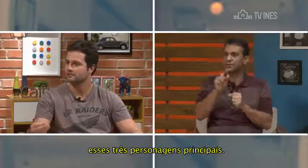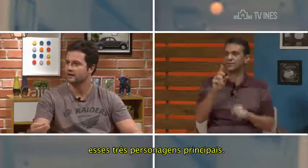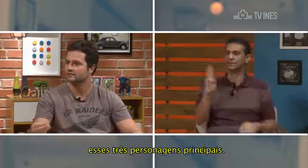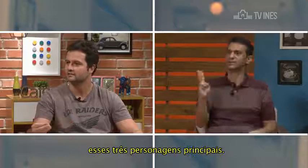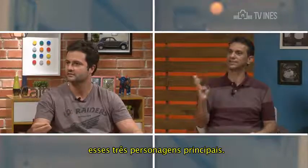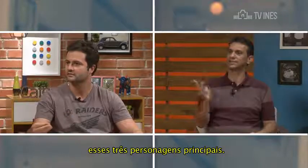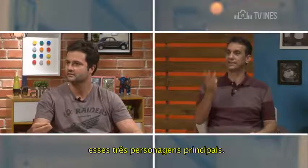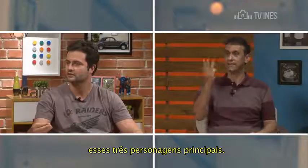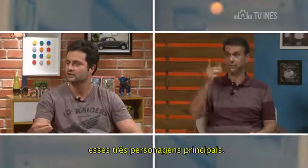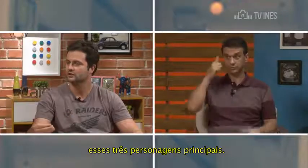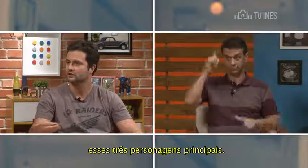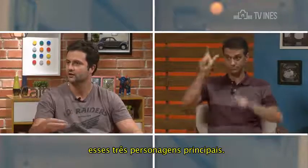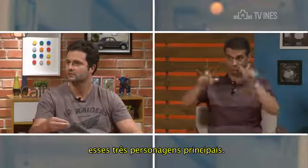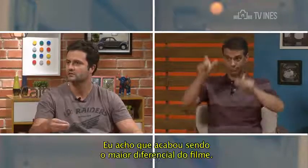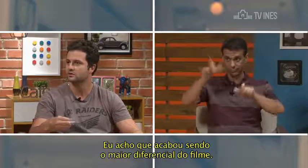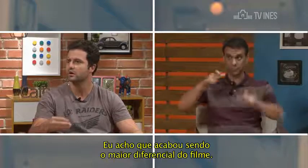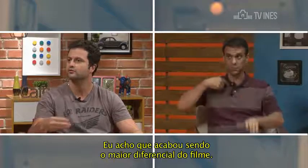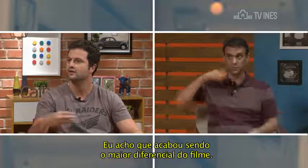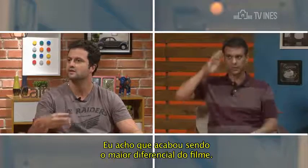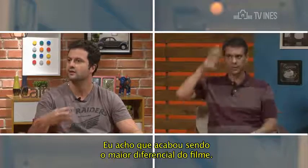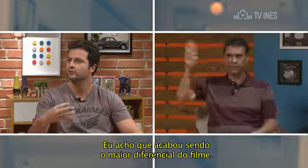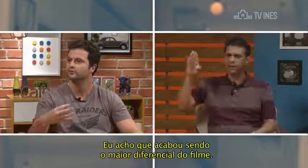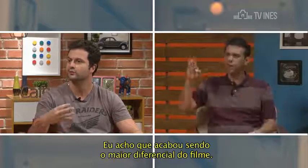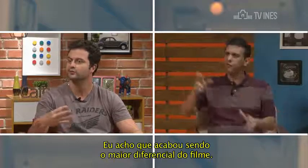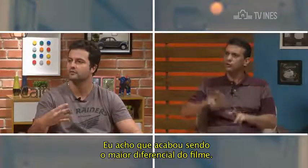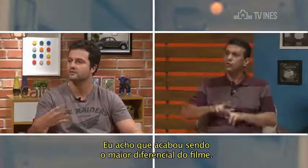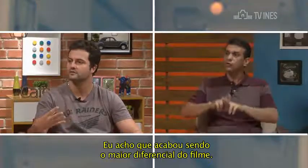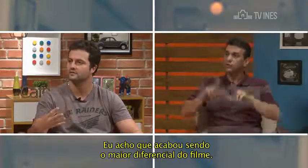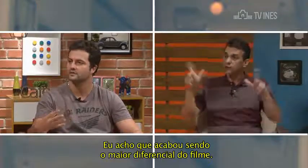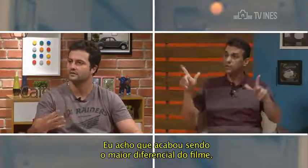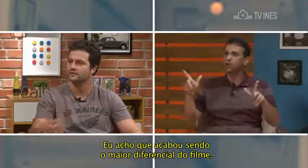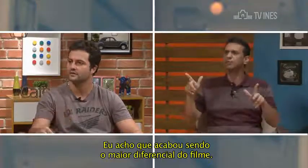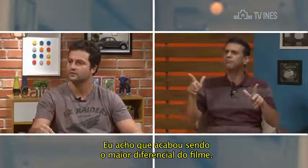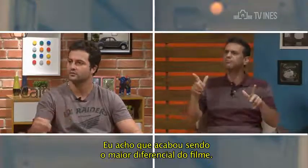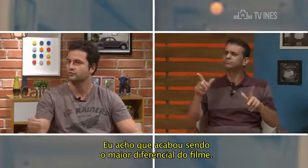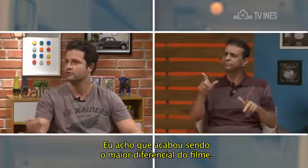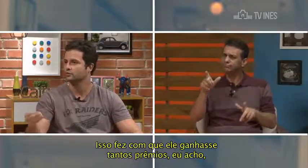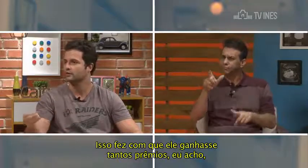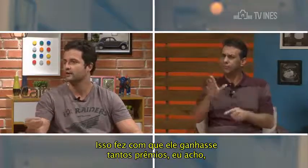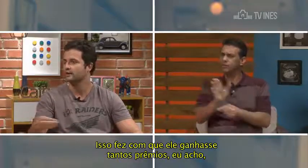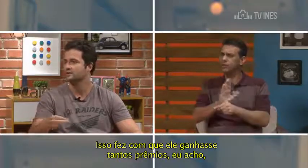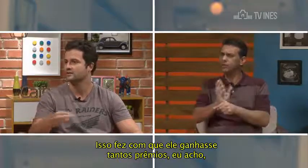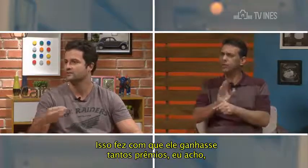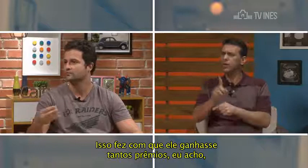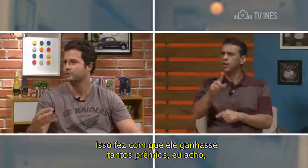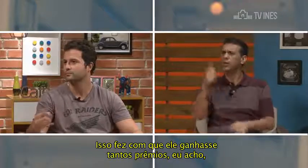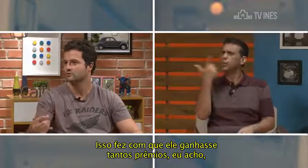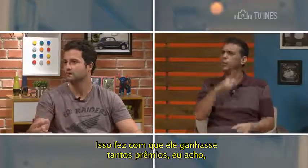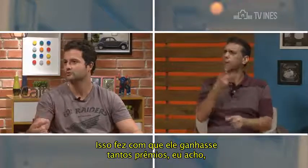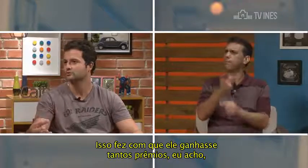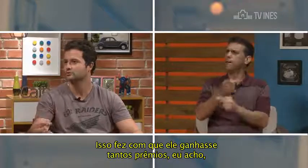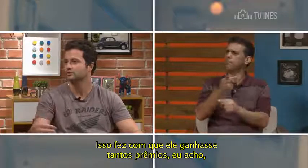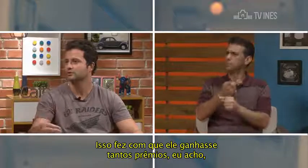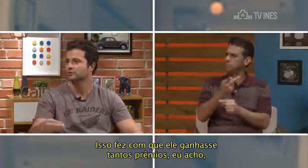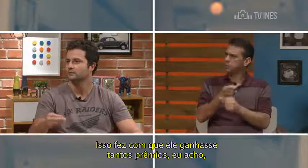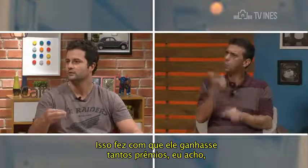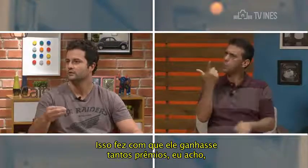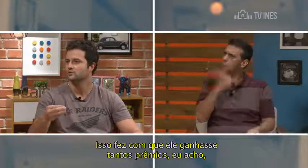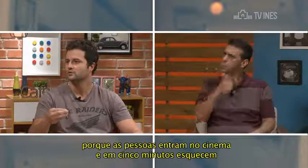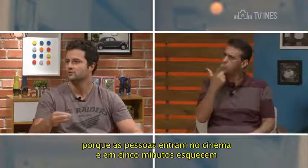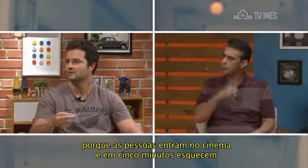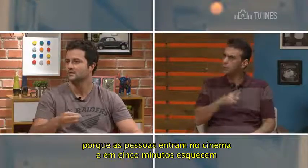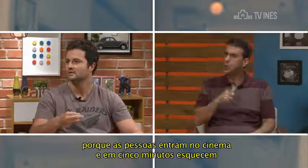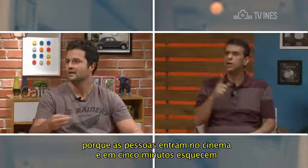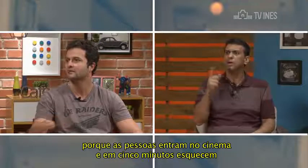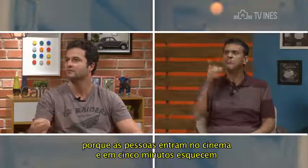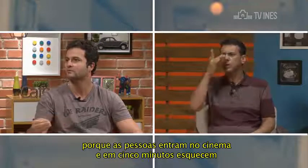personagens principais. E eu acho que acabou sendo o maior diferencial do filme foi esse. E isso fez com que ele ganhasse tantos prêmios, eu acho. Porque